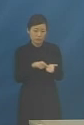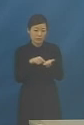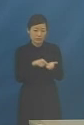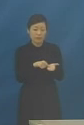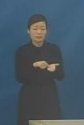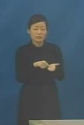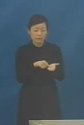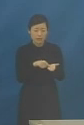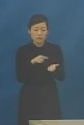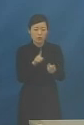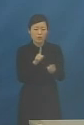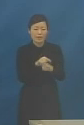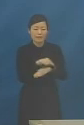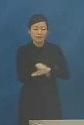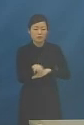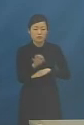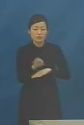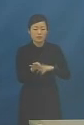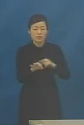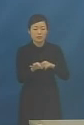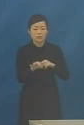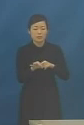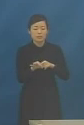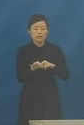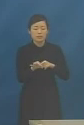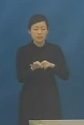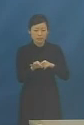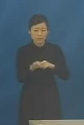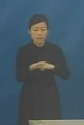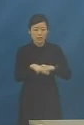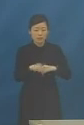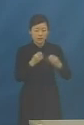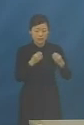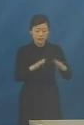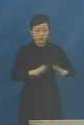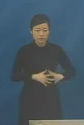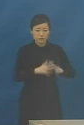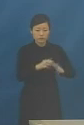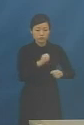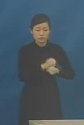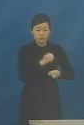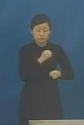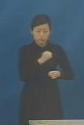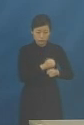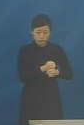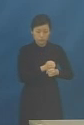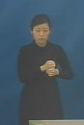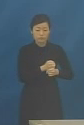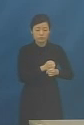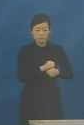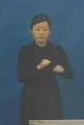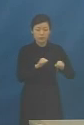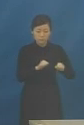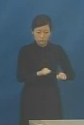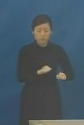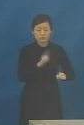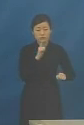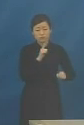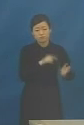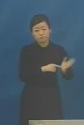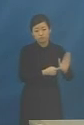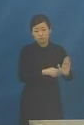ねこれについても一定の向上性をもったなシュ組を用意するというまあ言及も初めてありましたで